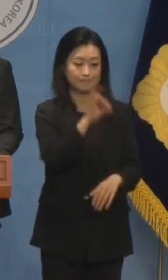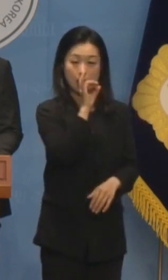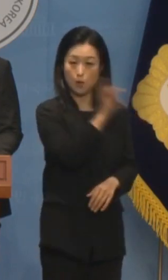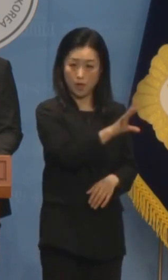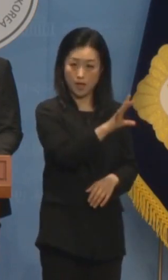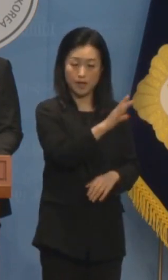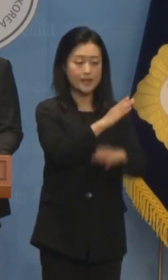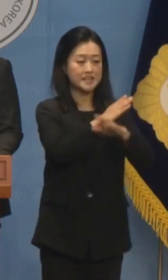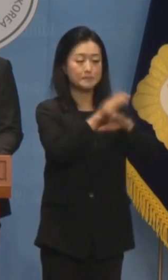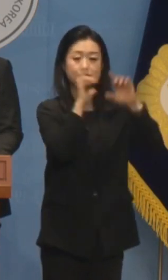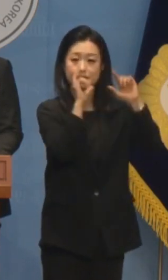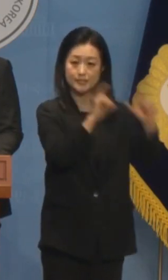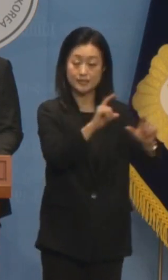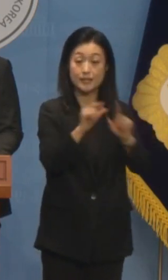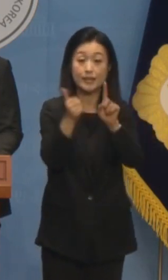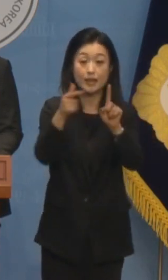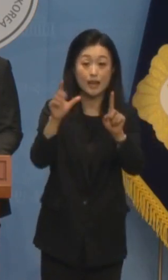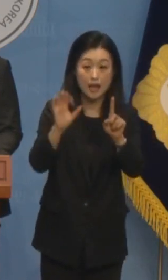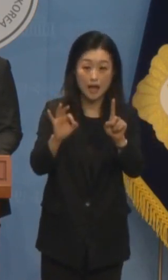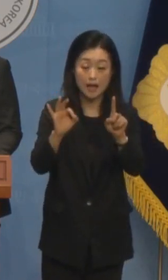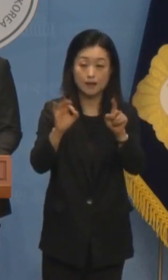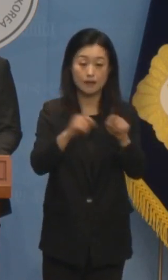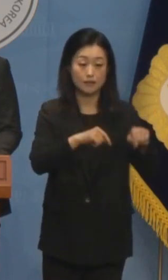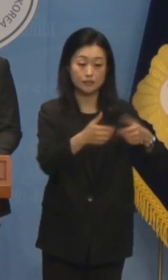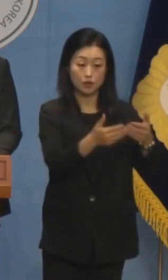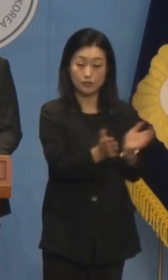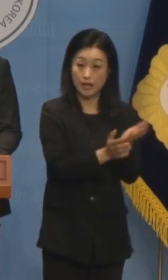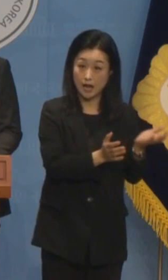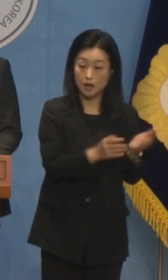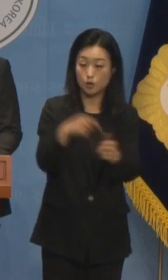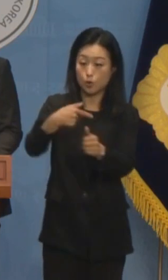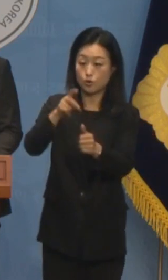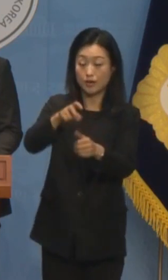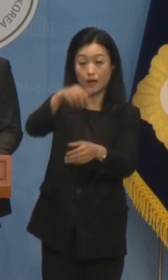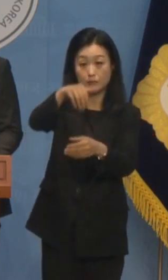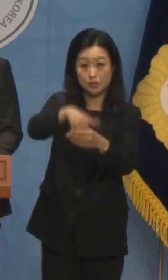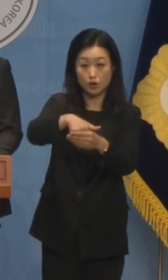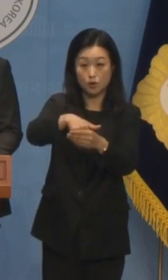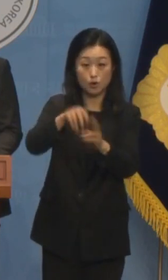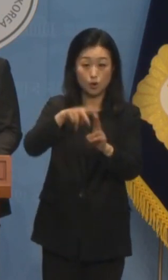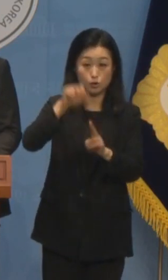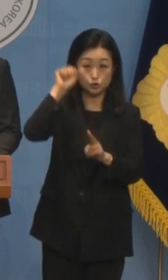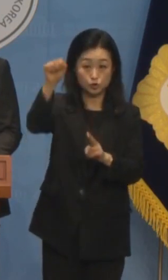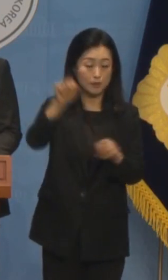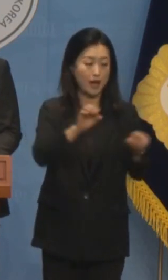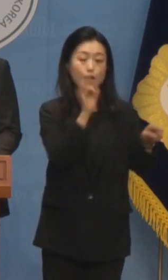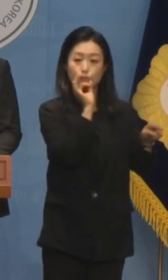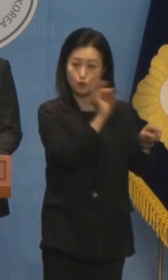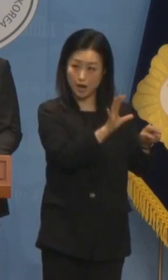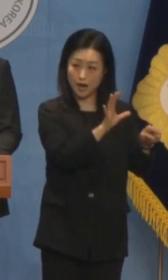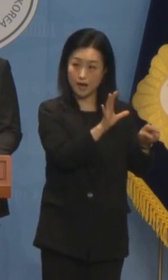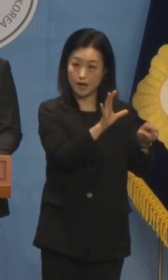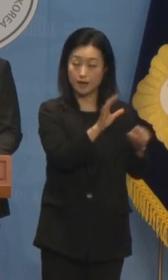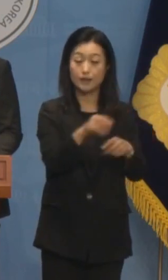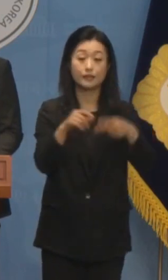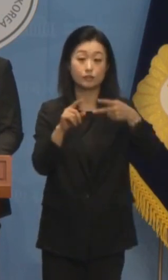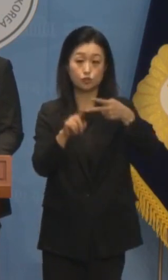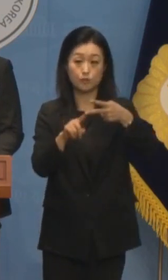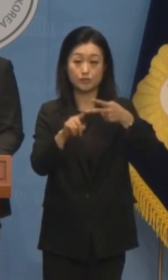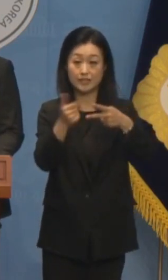금지하고 있습니다. 제1항은 정당은 교육감 선거에 후보를 낼 수 없다고 규정하고 있고